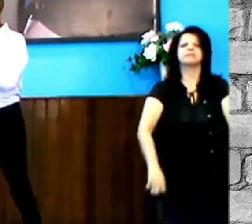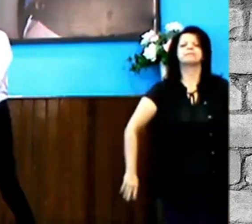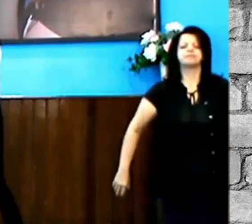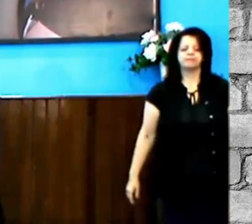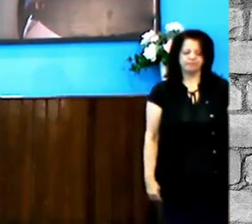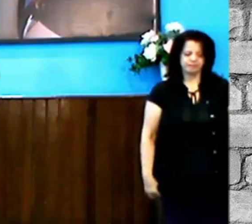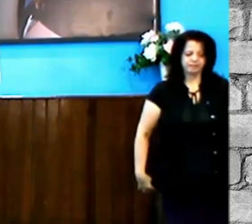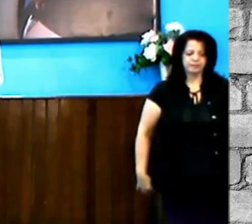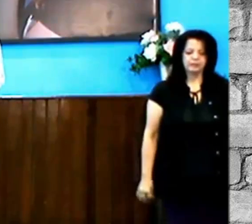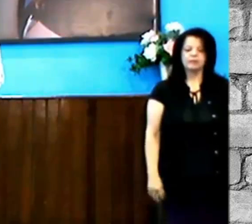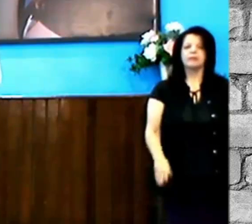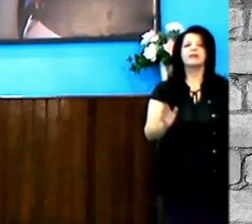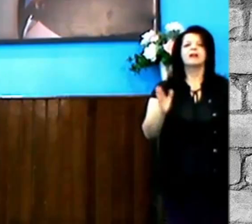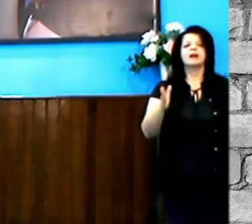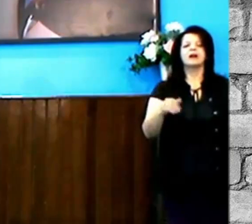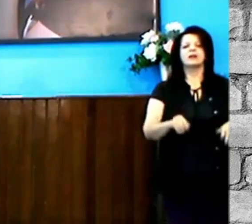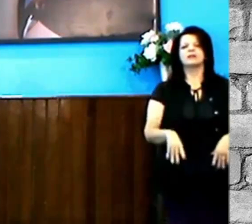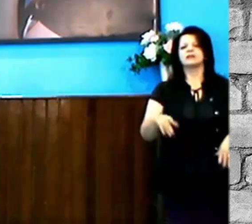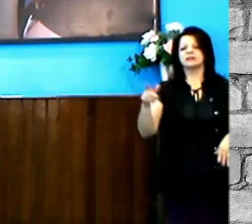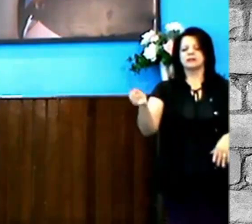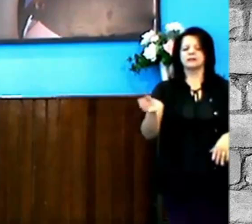Obrigado, Rafa. Vou pedir para o Carlinhos vir agora.